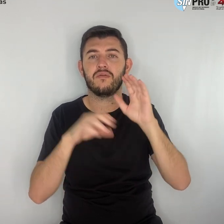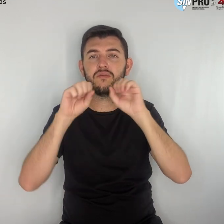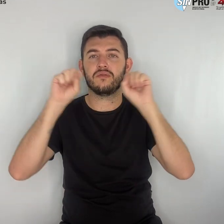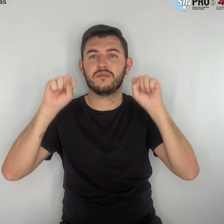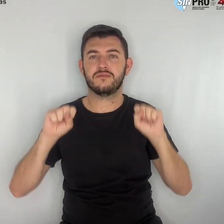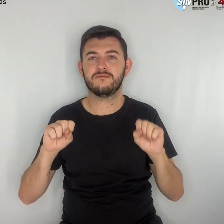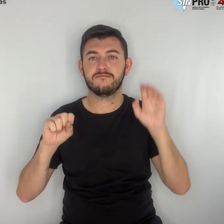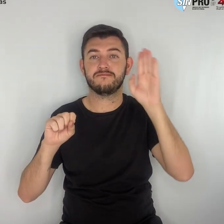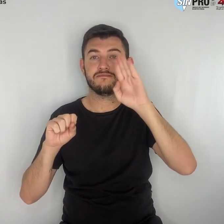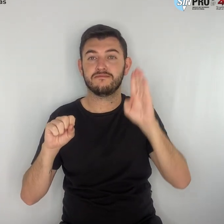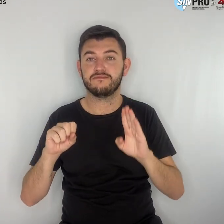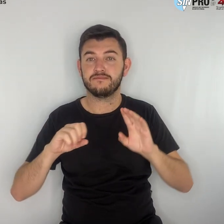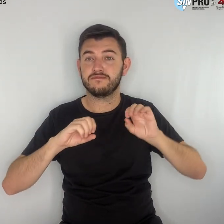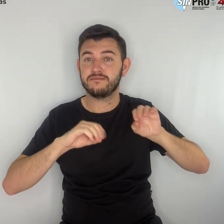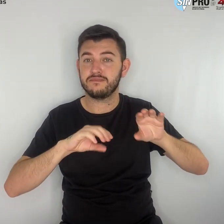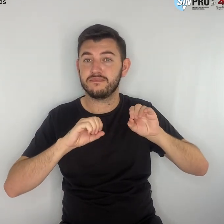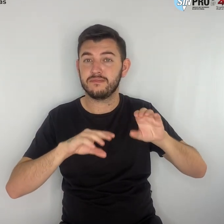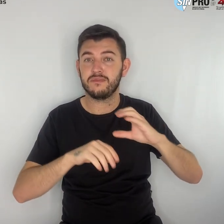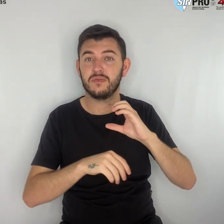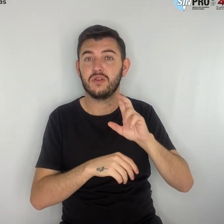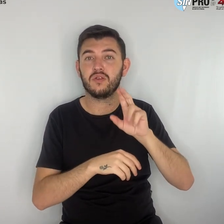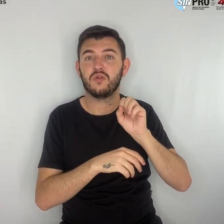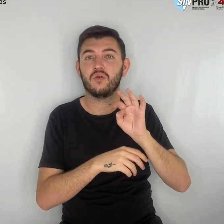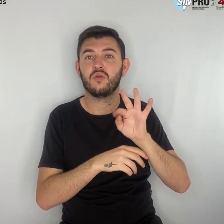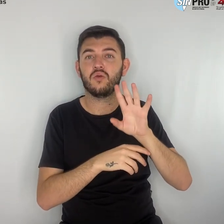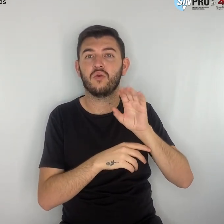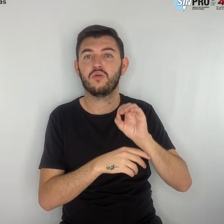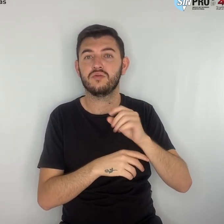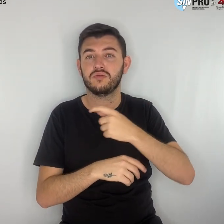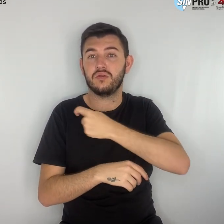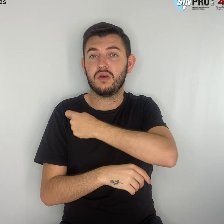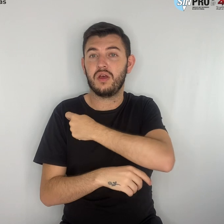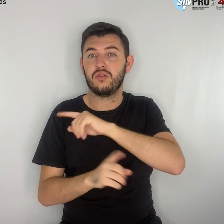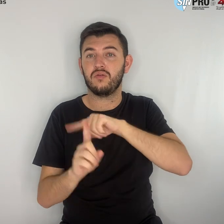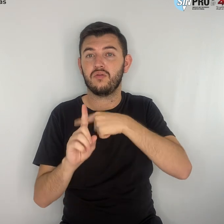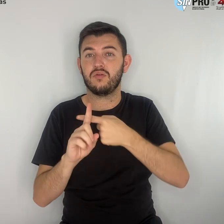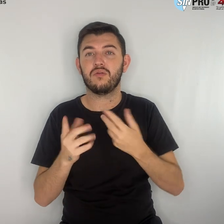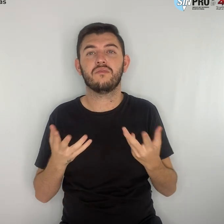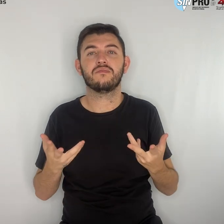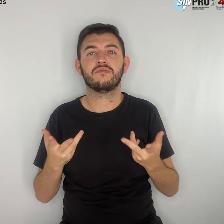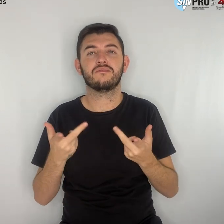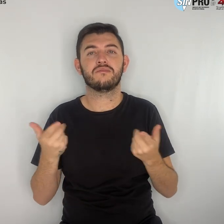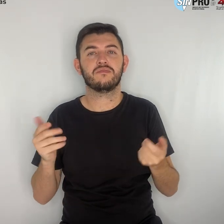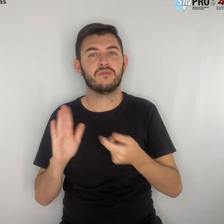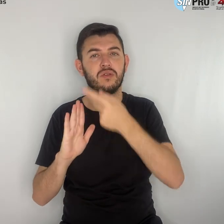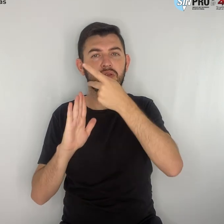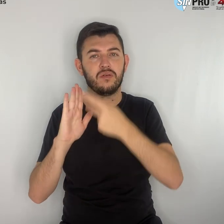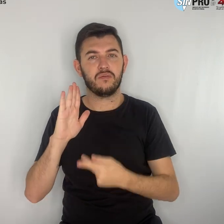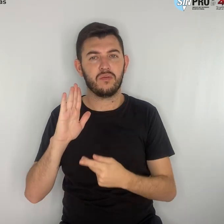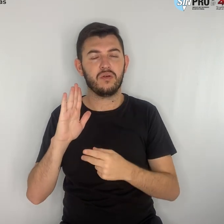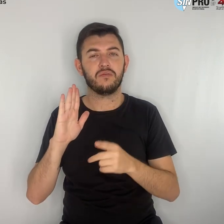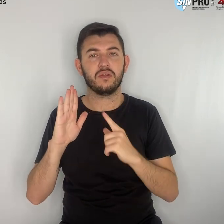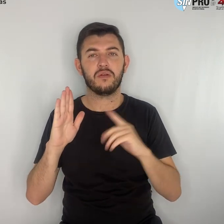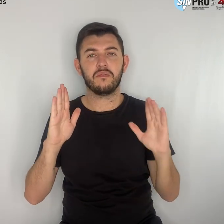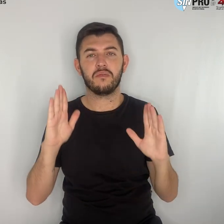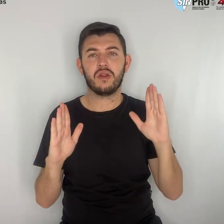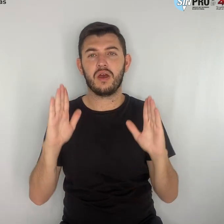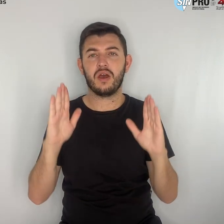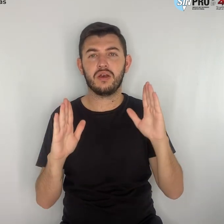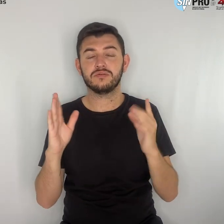do Custo Aluno Qualidade. Os programas com prazos e valores findos não garantem